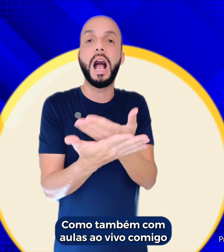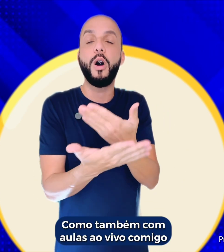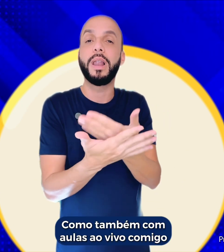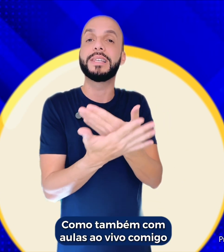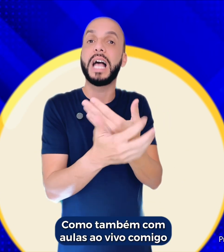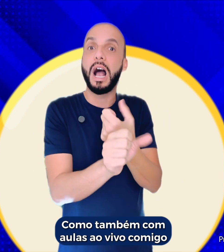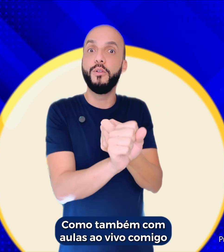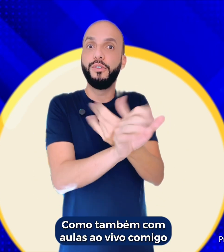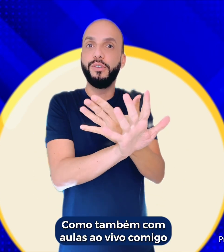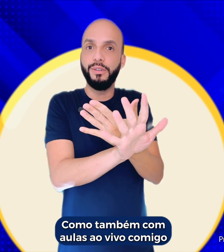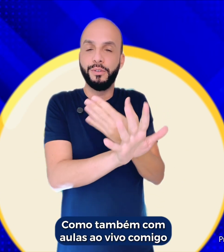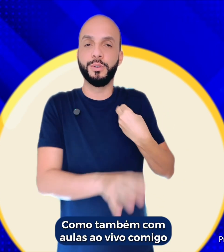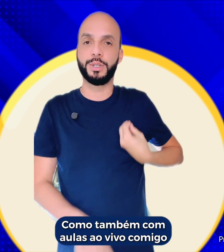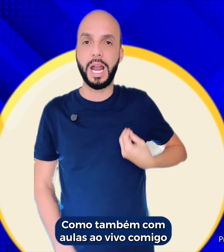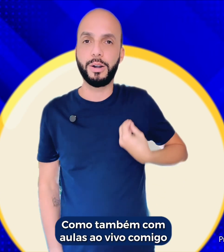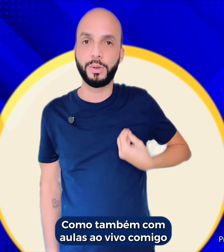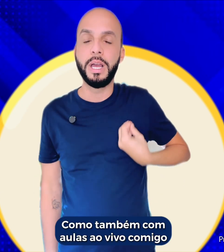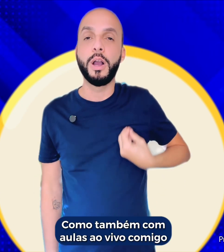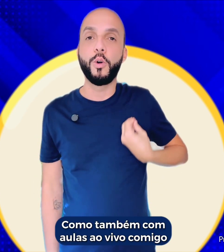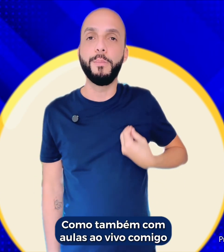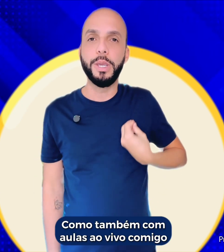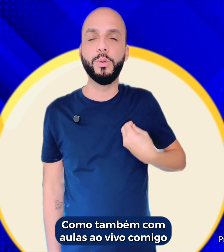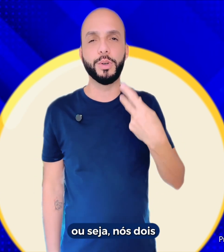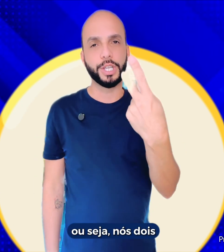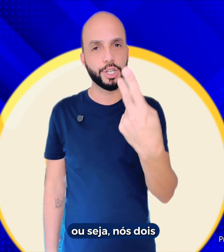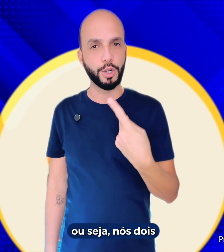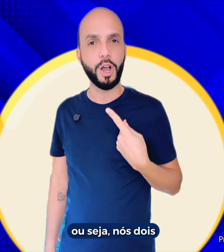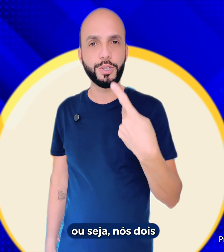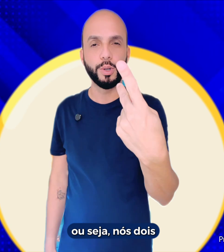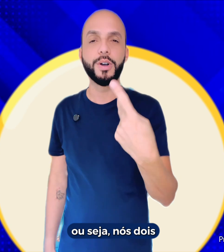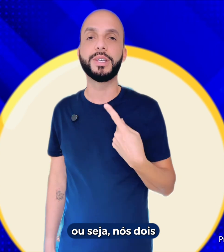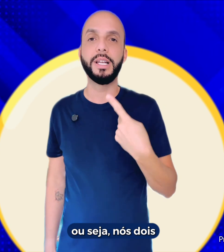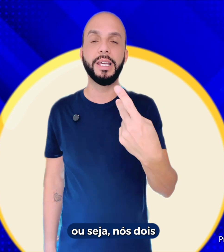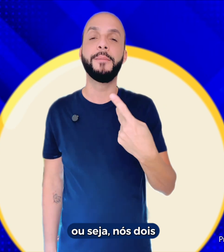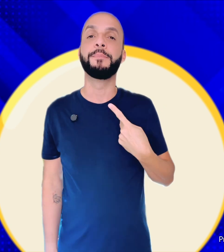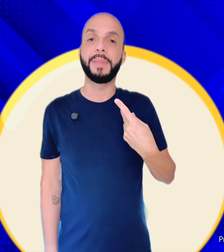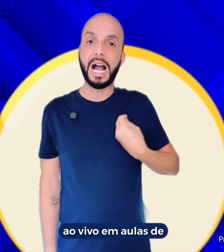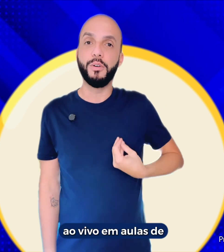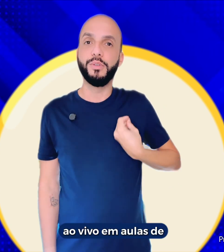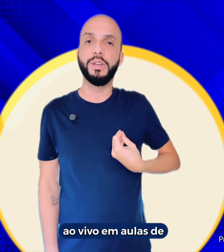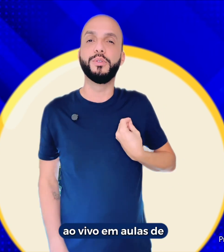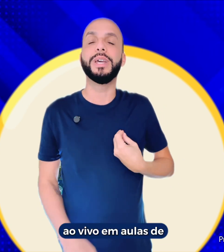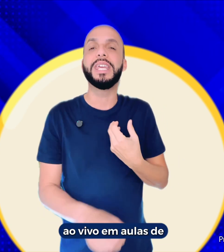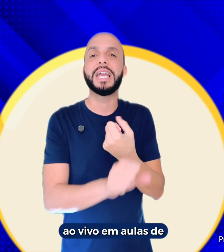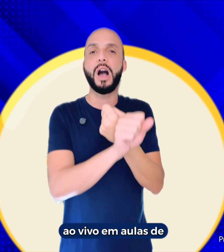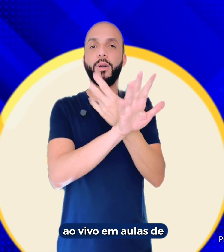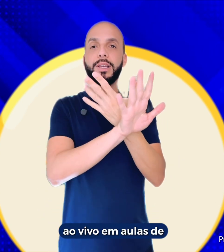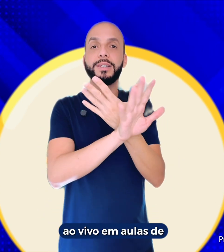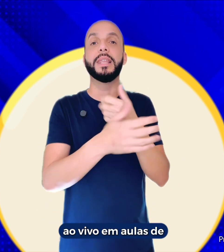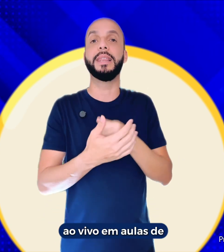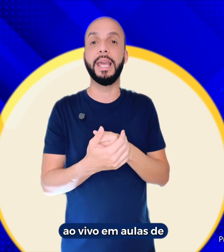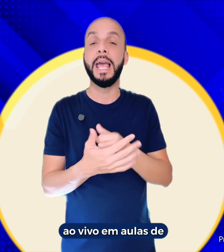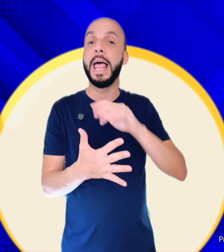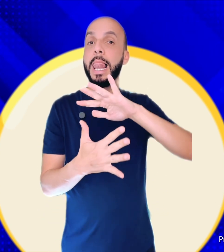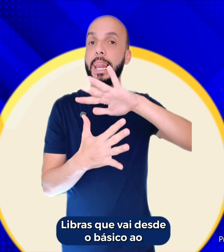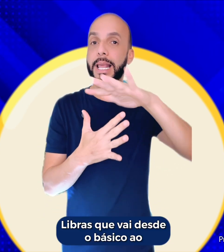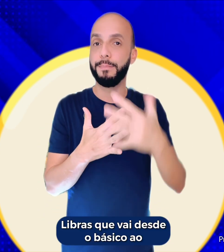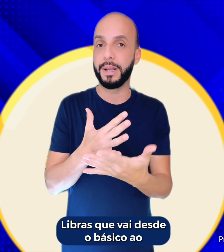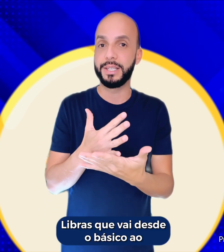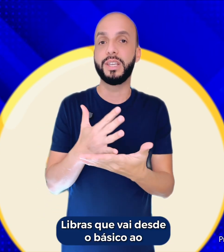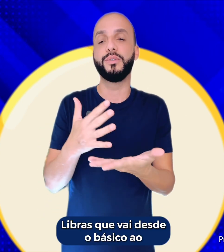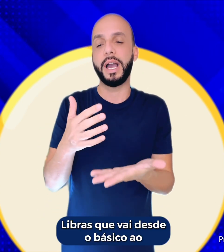com aulas ao vivo, certo? Comigo, ou seja, nós dois ali ao vivo em aulas de